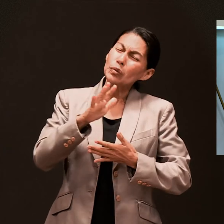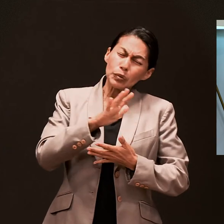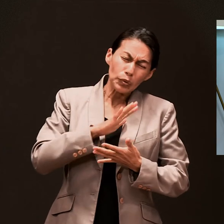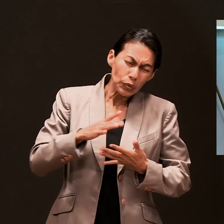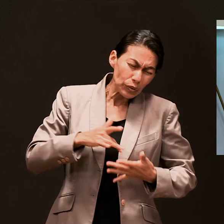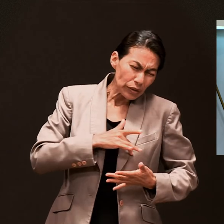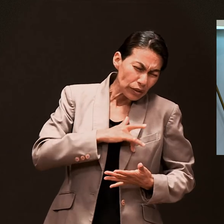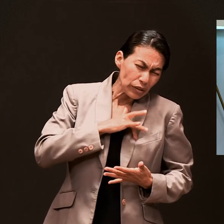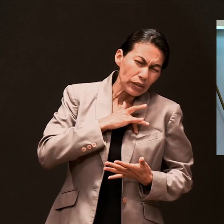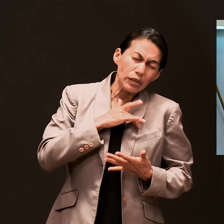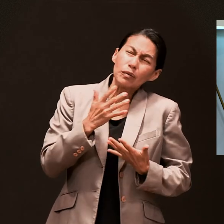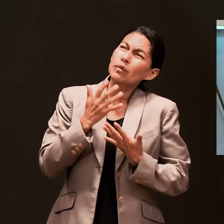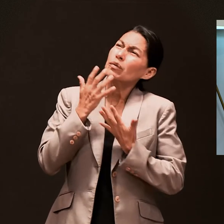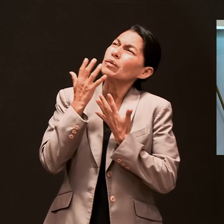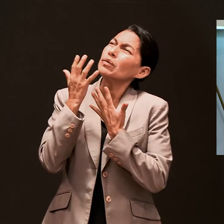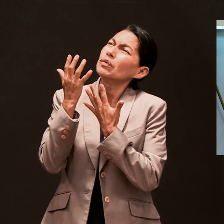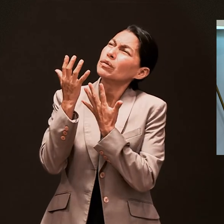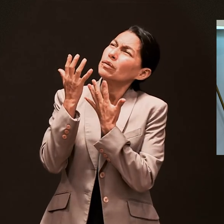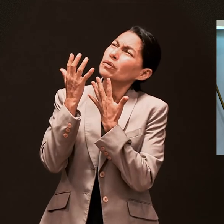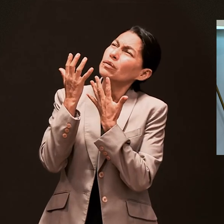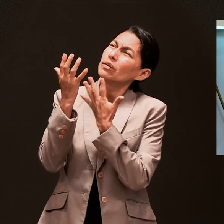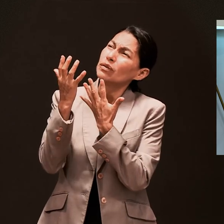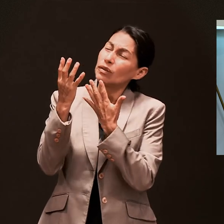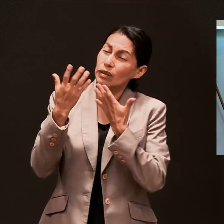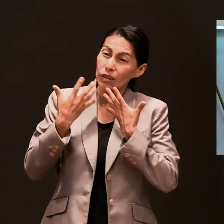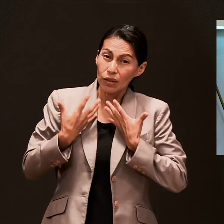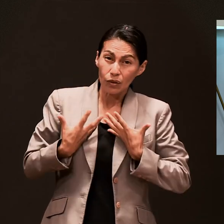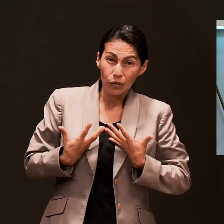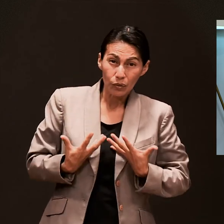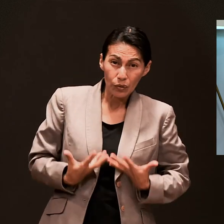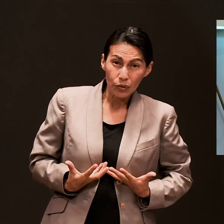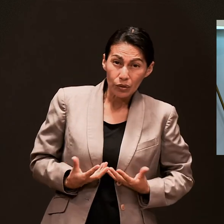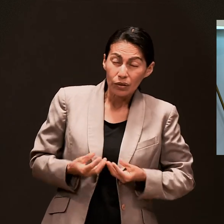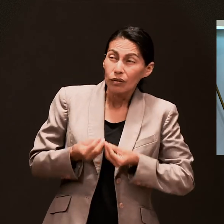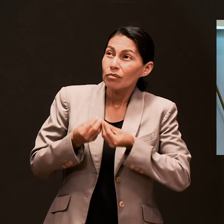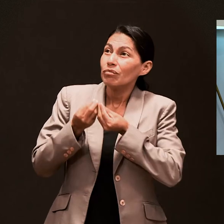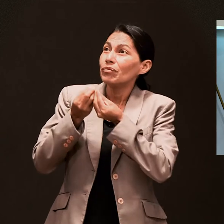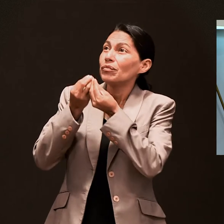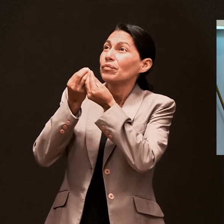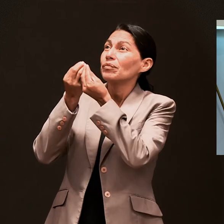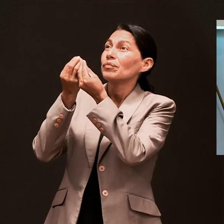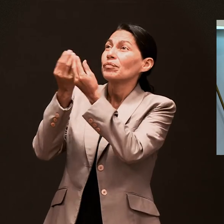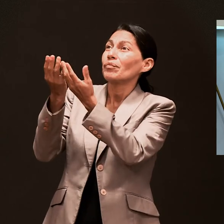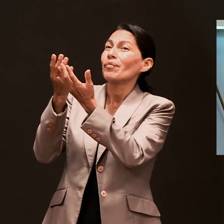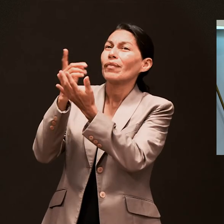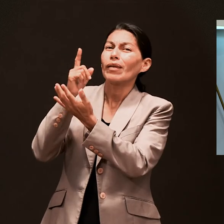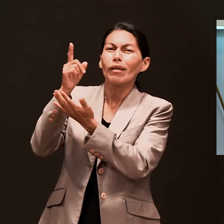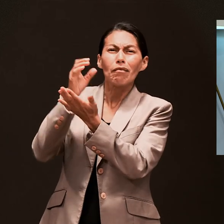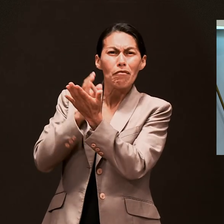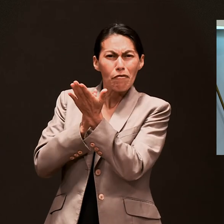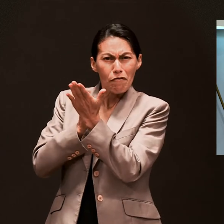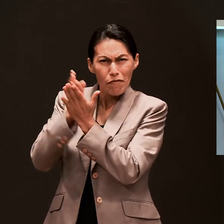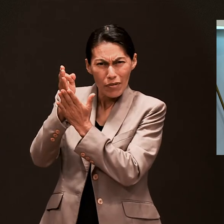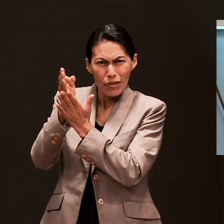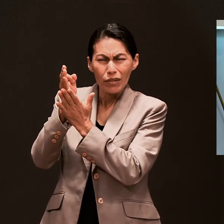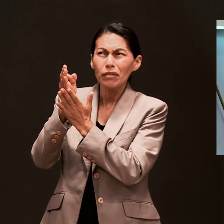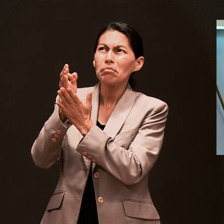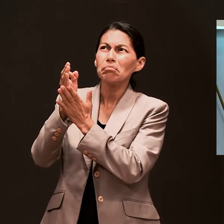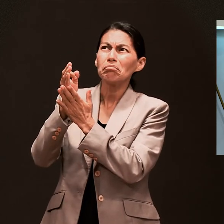nuestro angustia Dios quien es fiel y no nos dejará esta noche